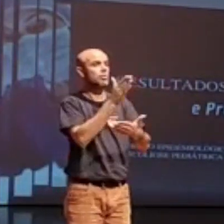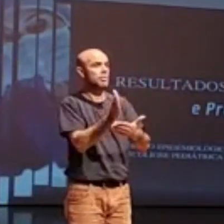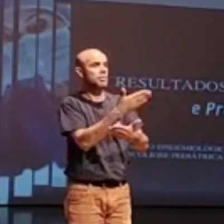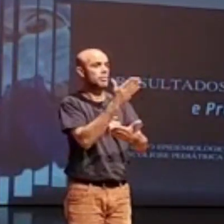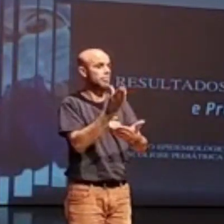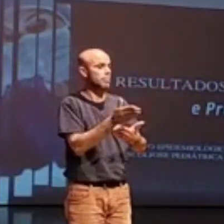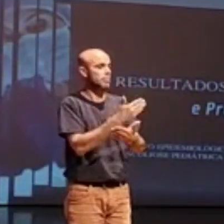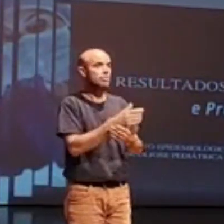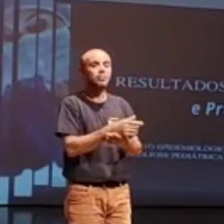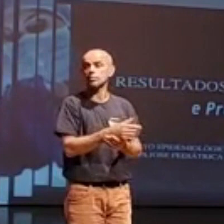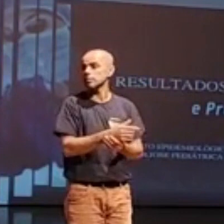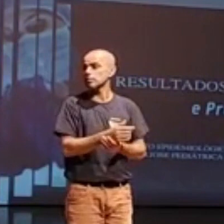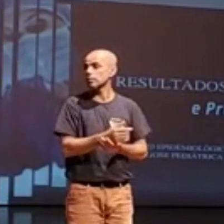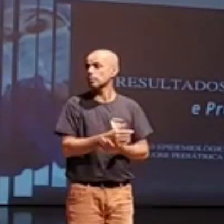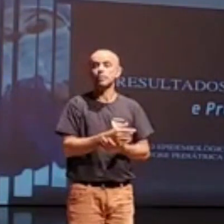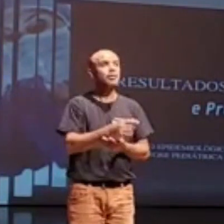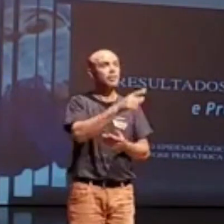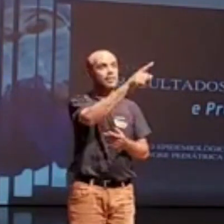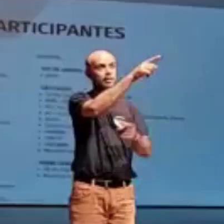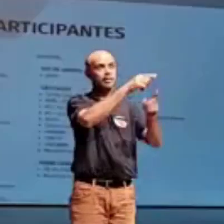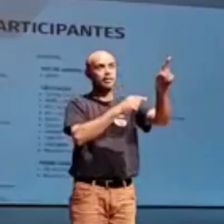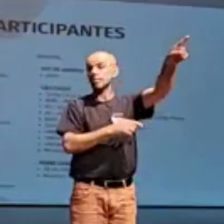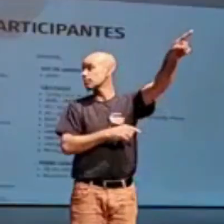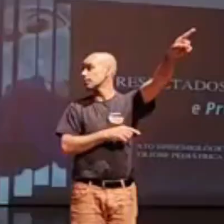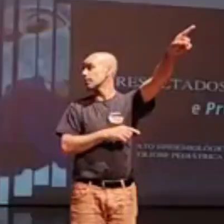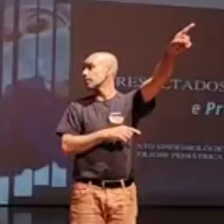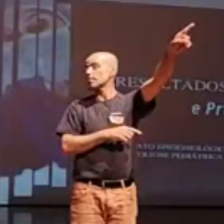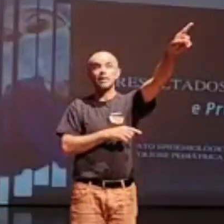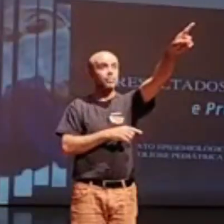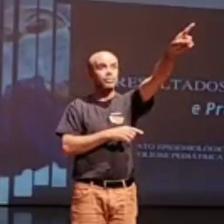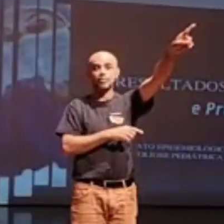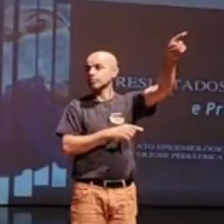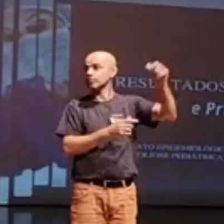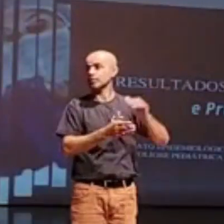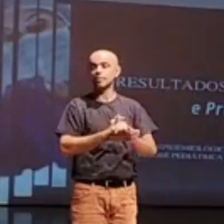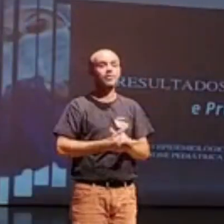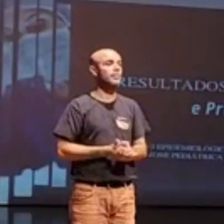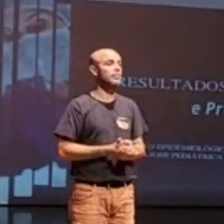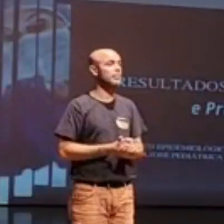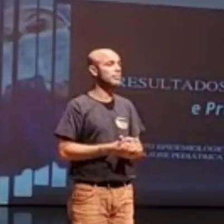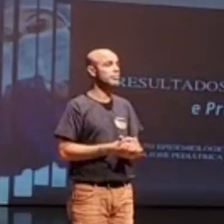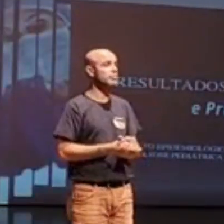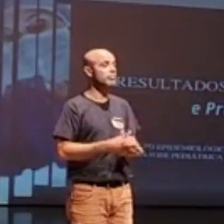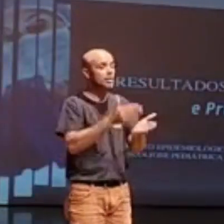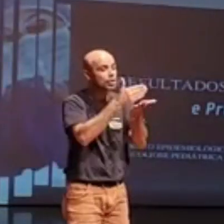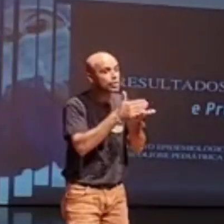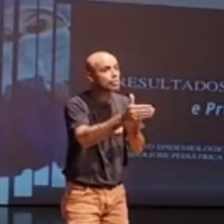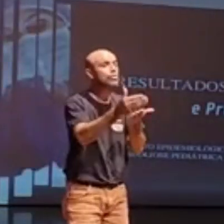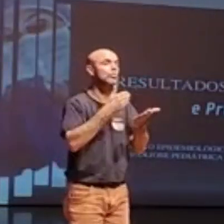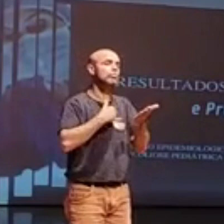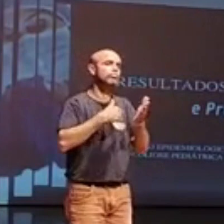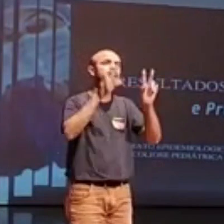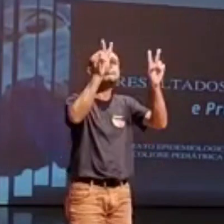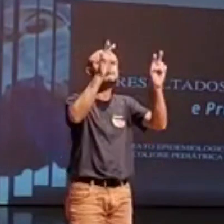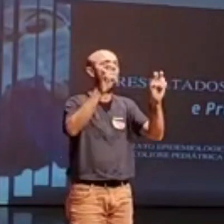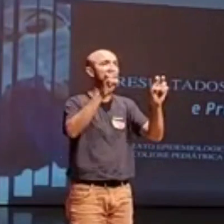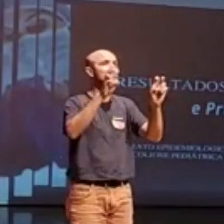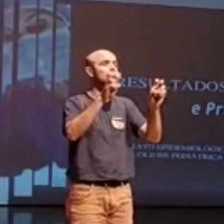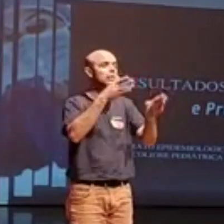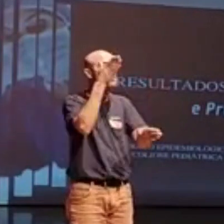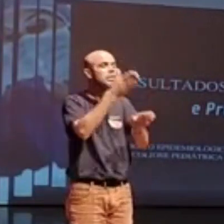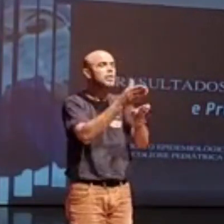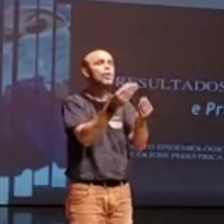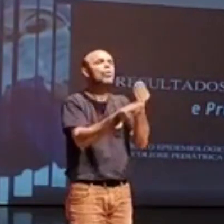aqui. Para cá? Tá bom. Ótimo. Bom, inicialmente eu vou falar um pouco sobre o